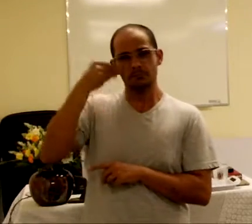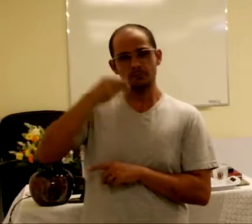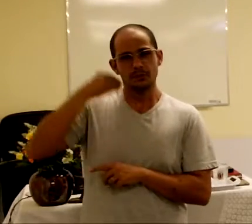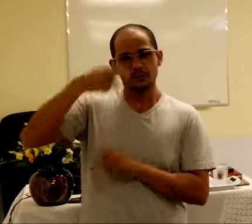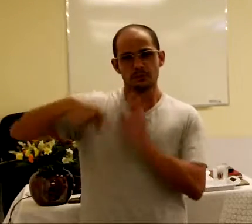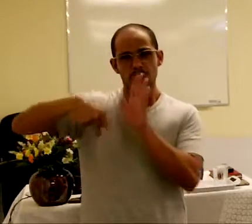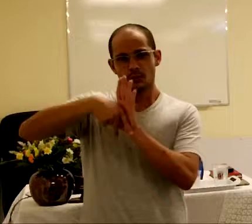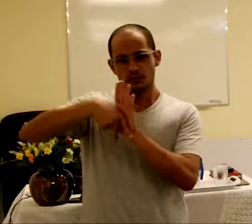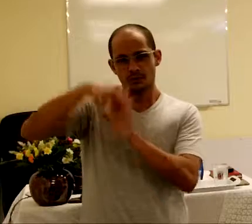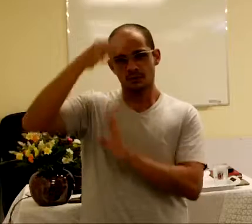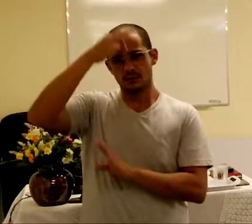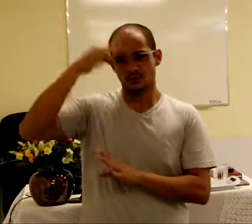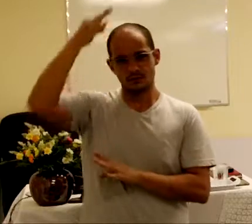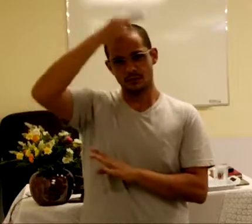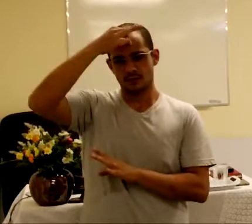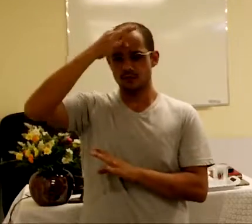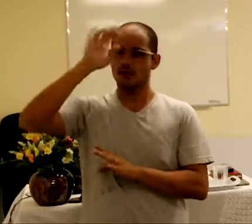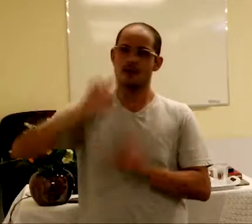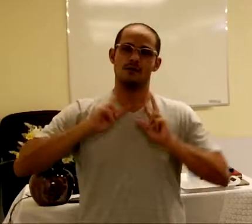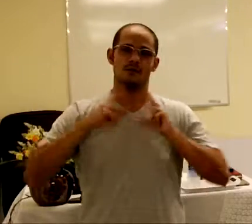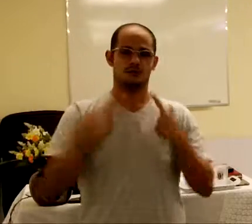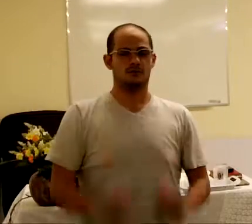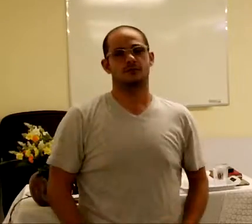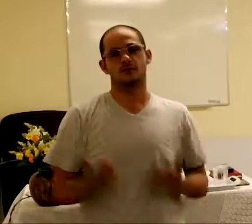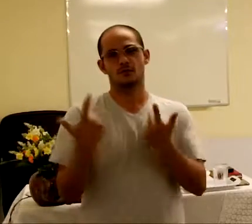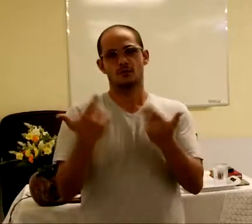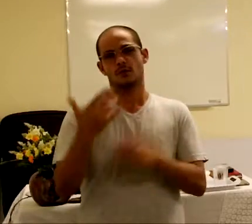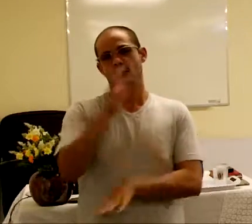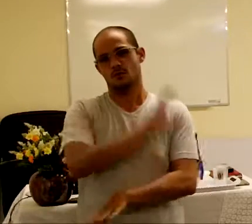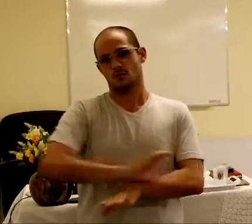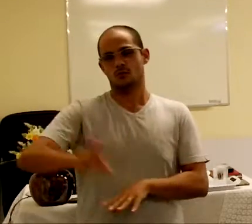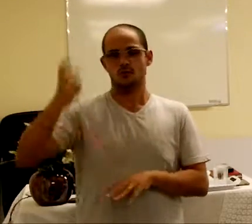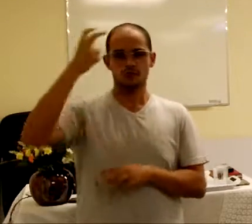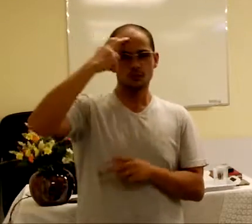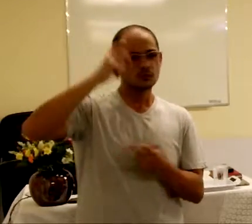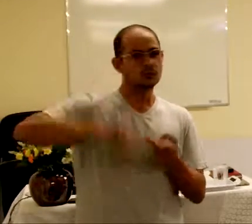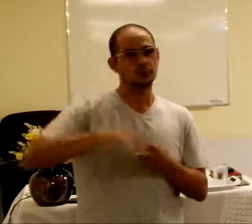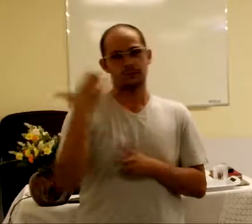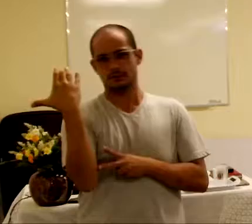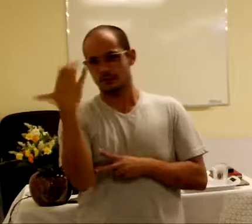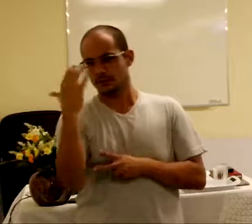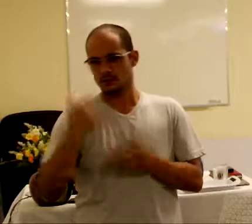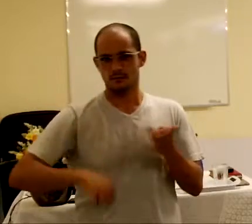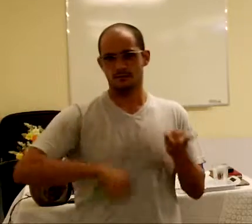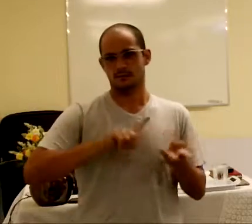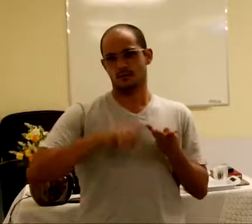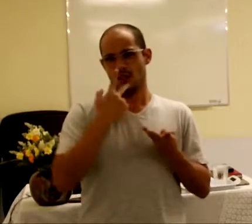é algo característico do ser humano, assim como a cultura, a ciência, a